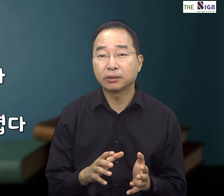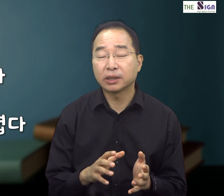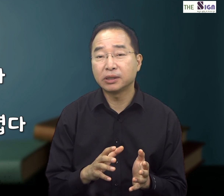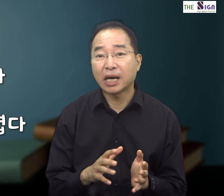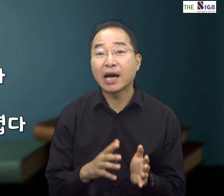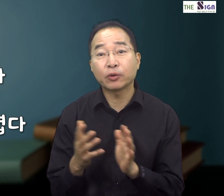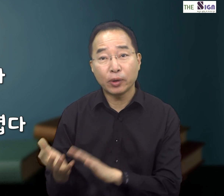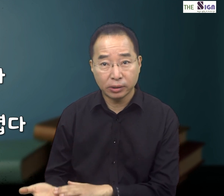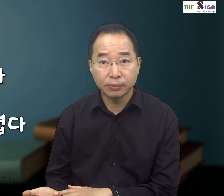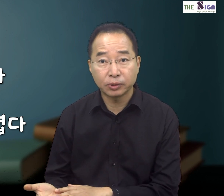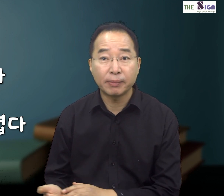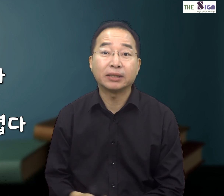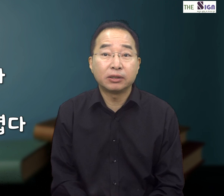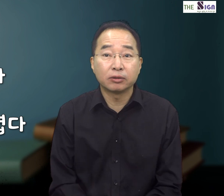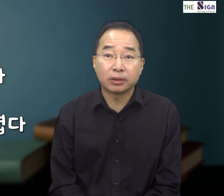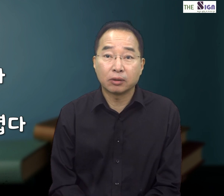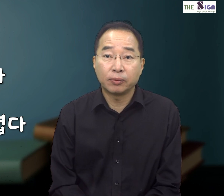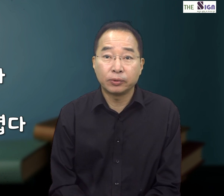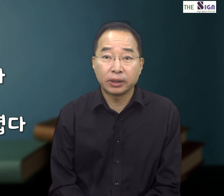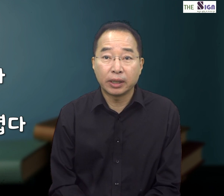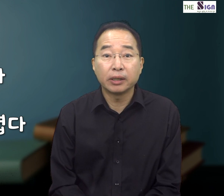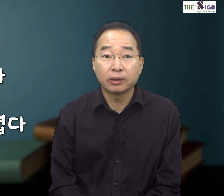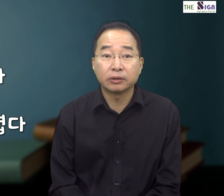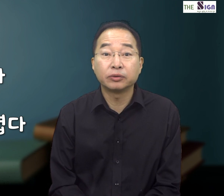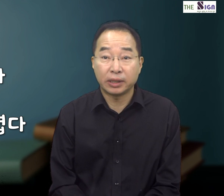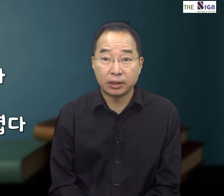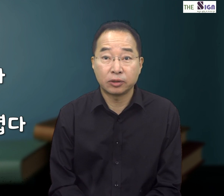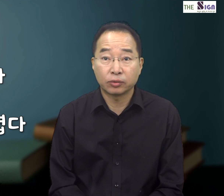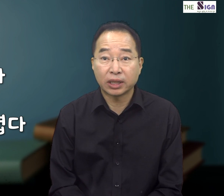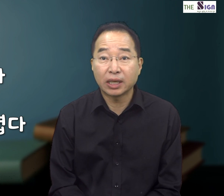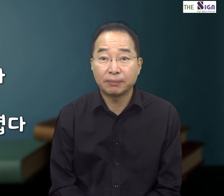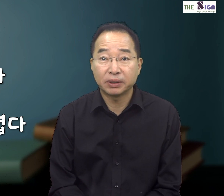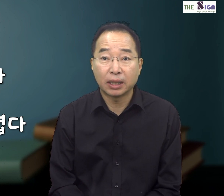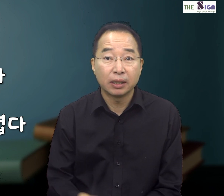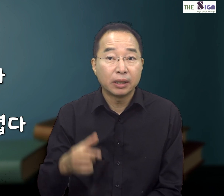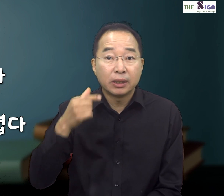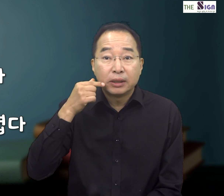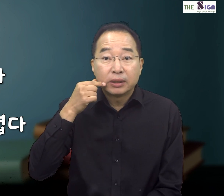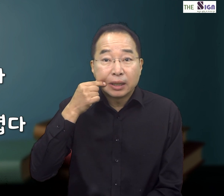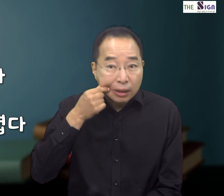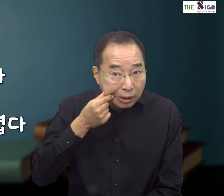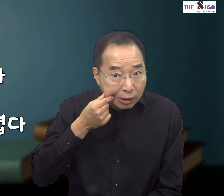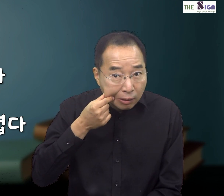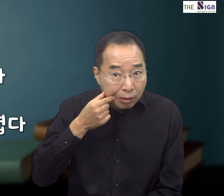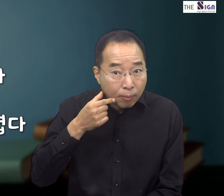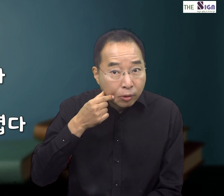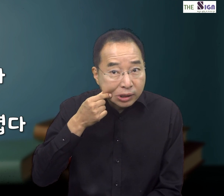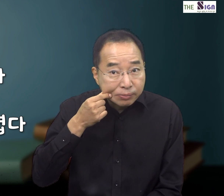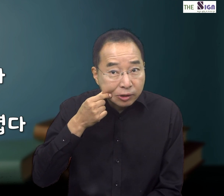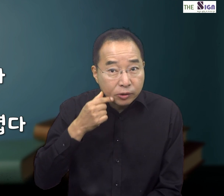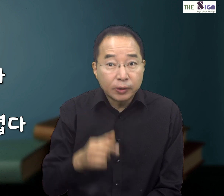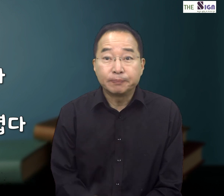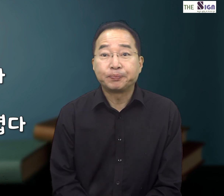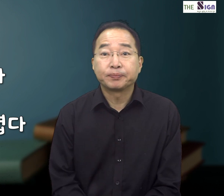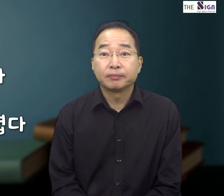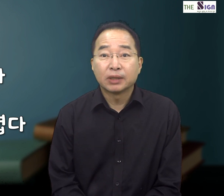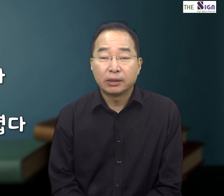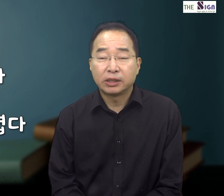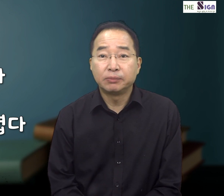사실 학교에서부터 만들어졌다고 보는 게 그래도 대체적으로 타당합니다. 그러니까 볼을 짚는 거죠. 지금은 이렇게